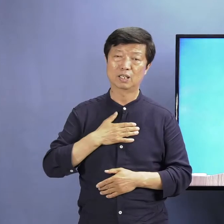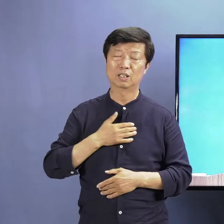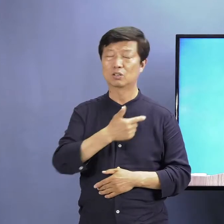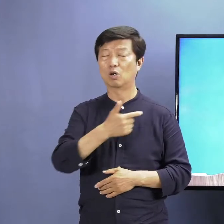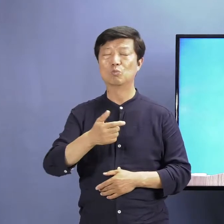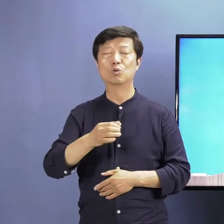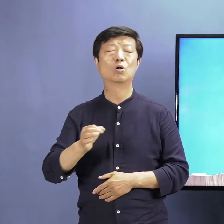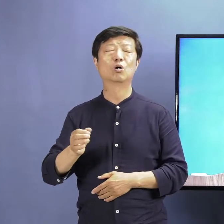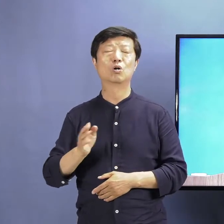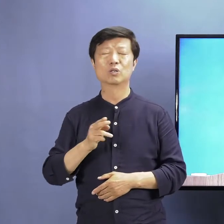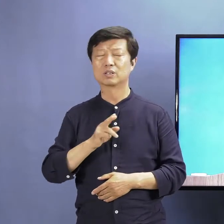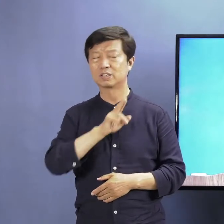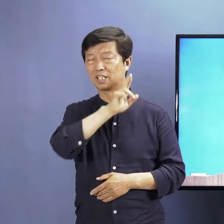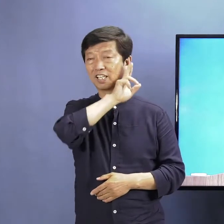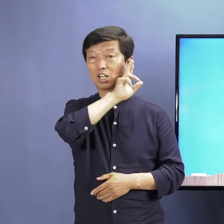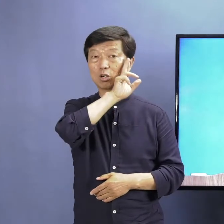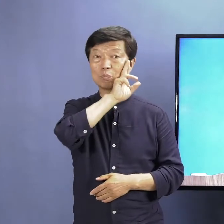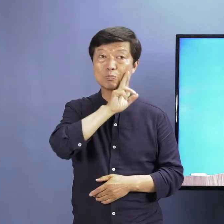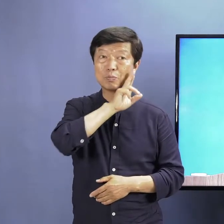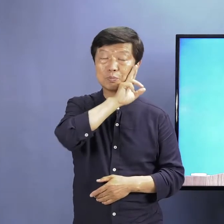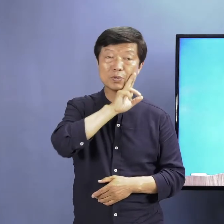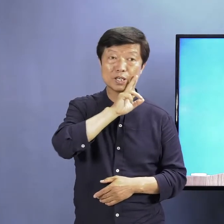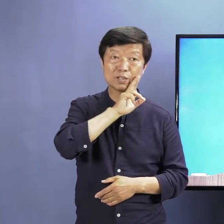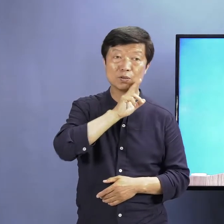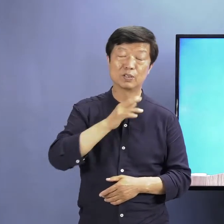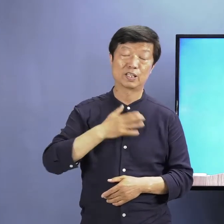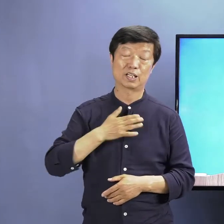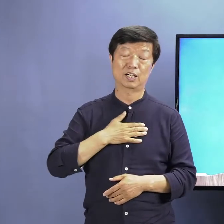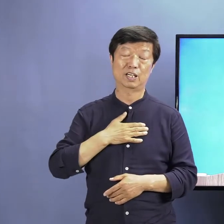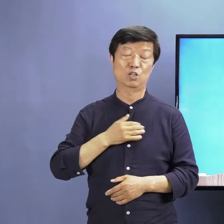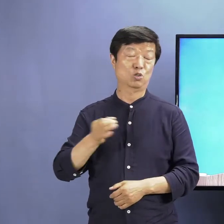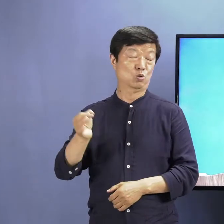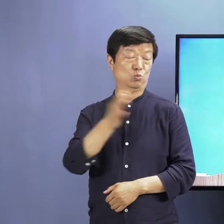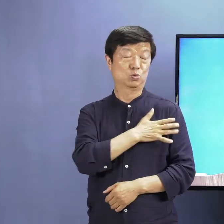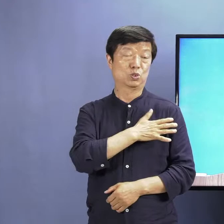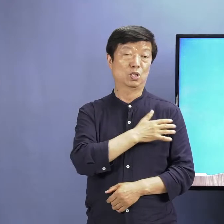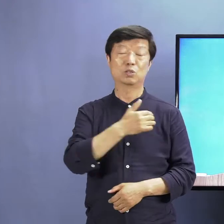근데 사인만 보고 말면 안 되죠.